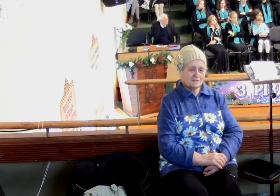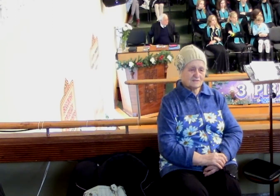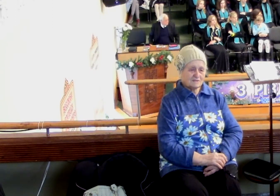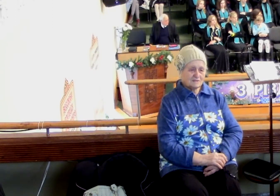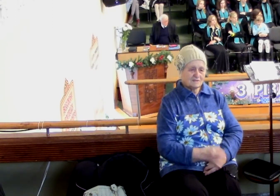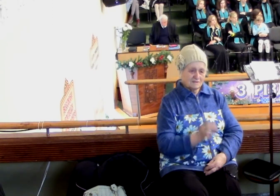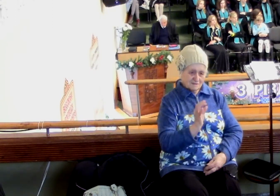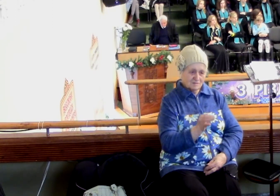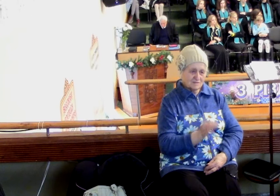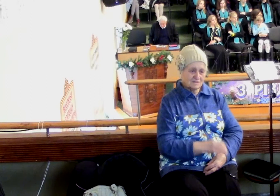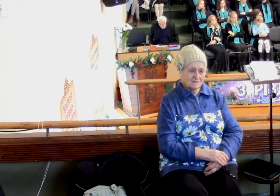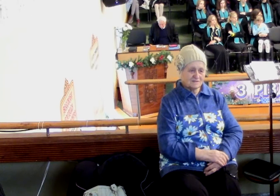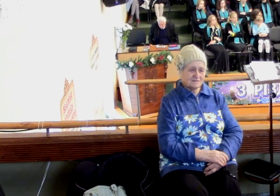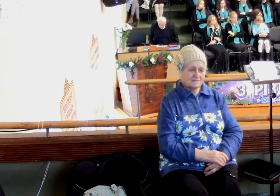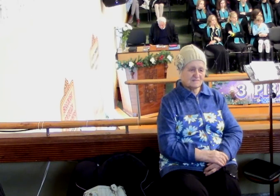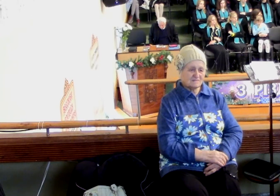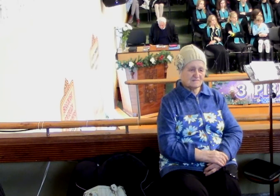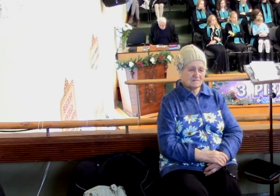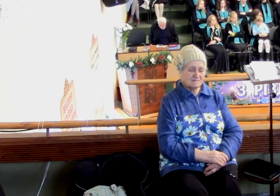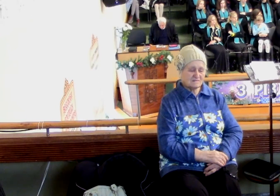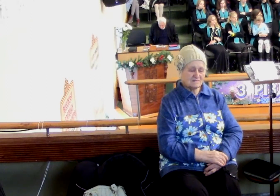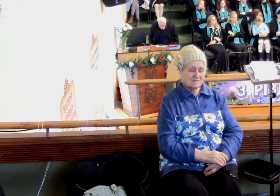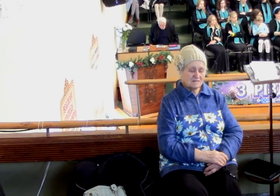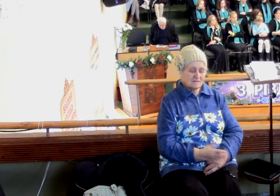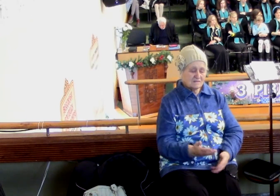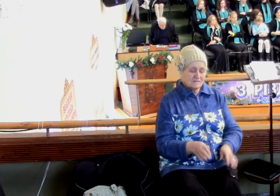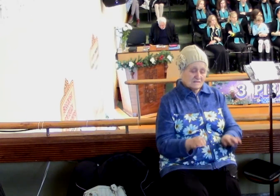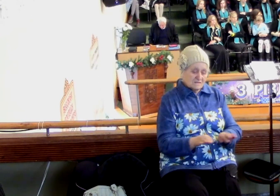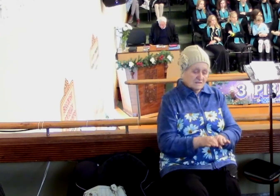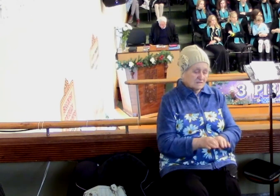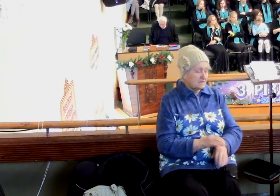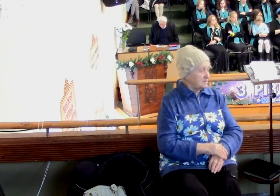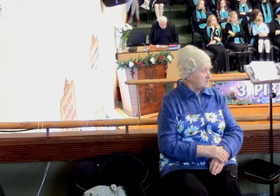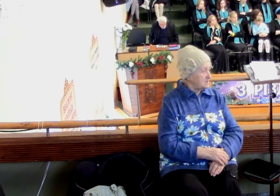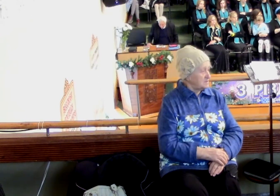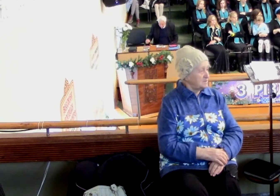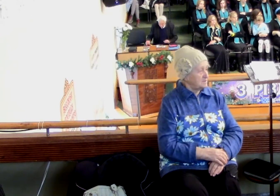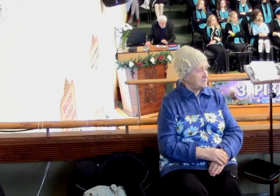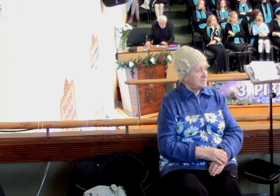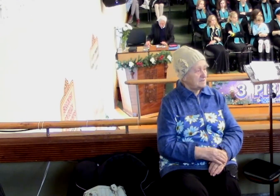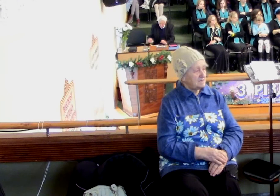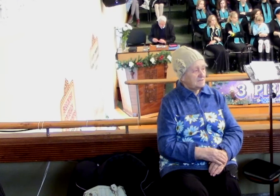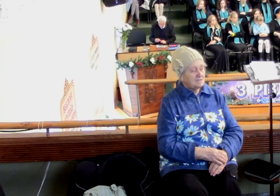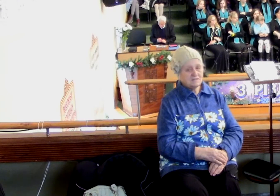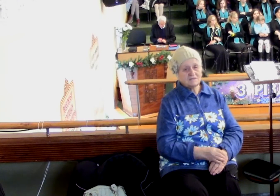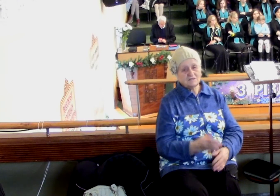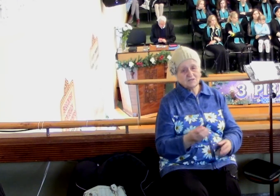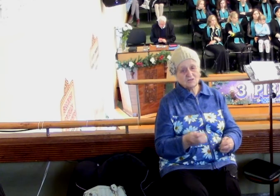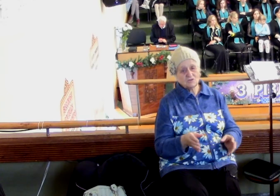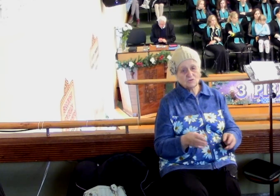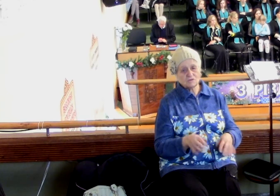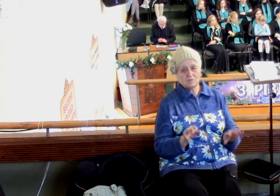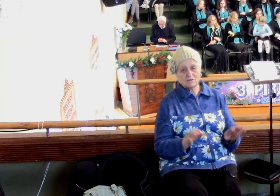Вместе еще споем эту песню неба ангелы поют